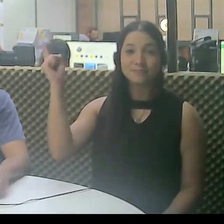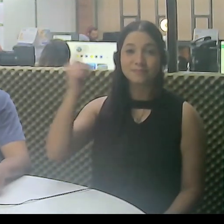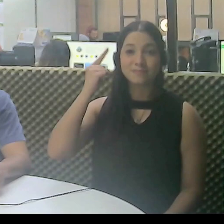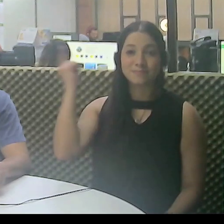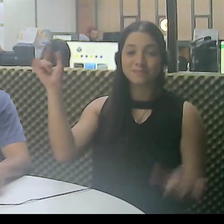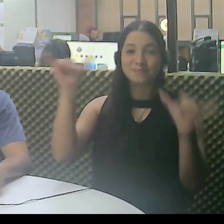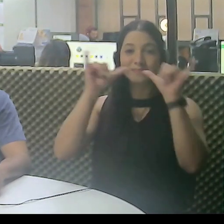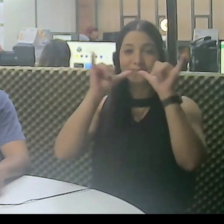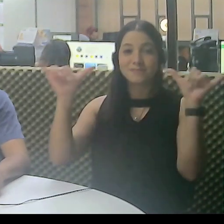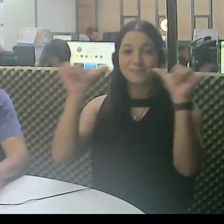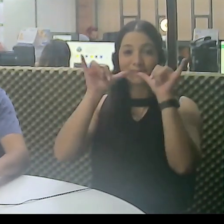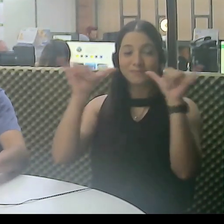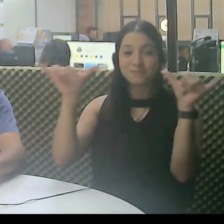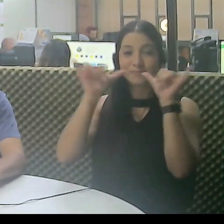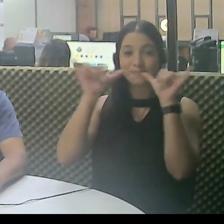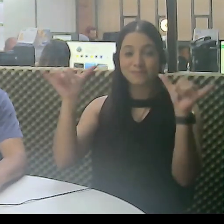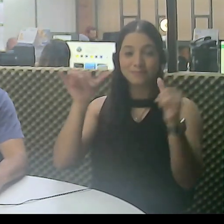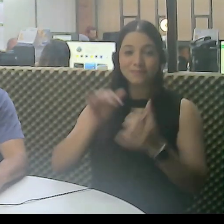Giro de